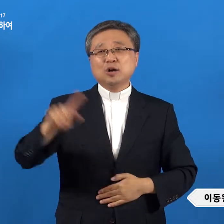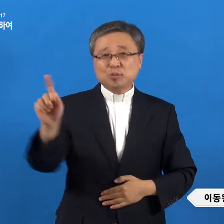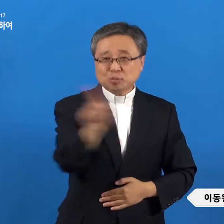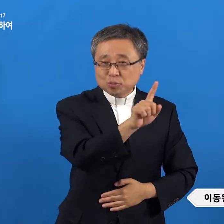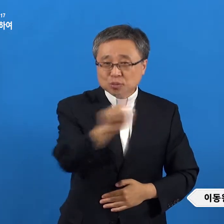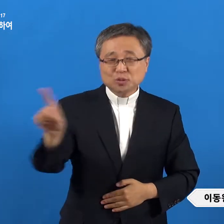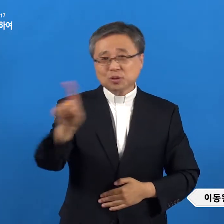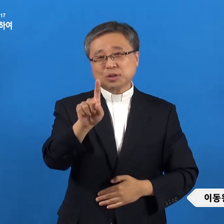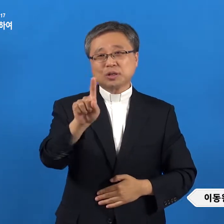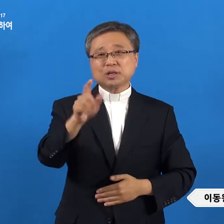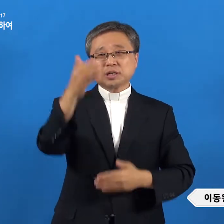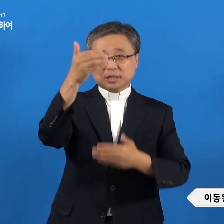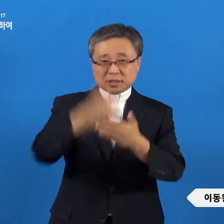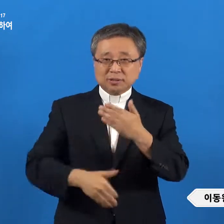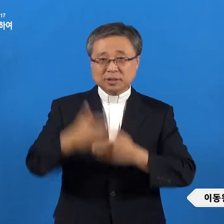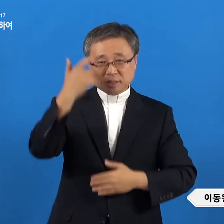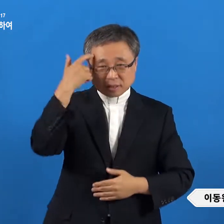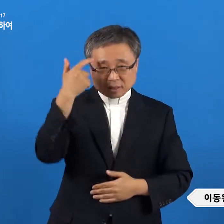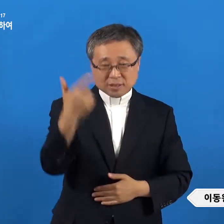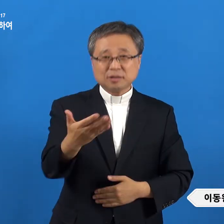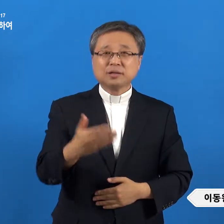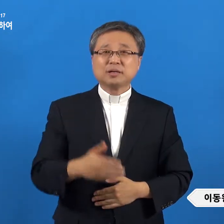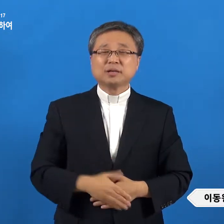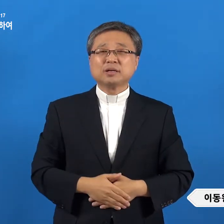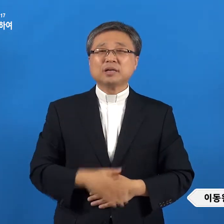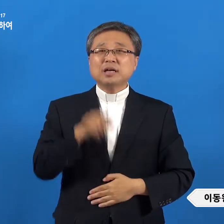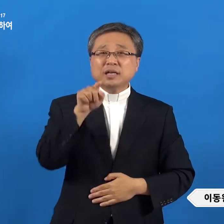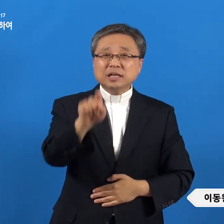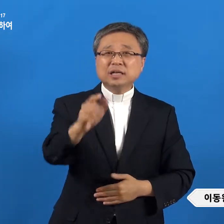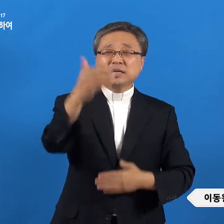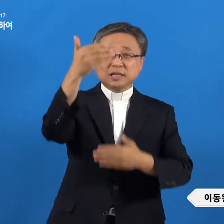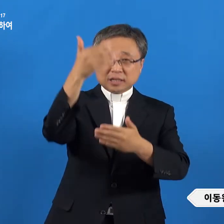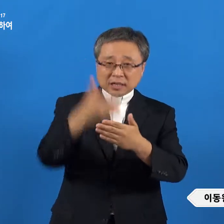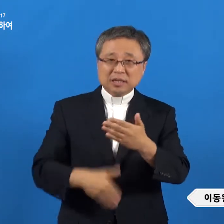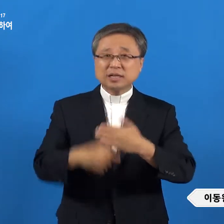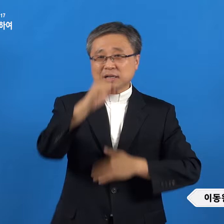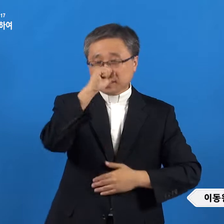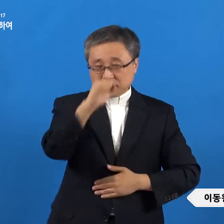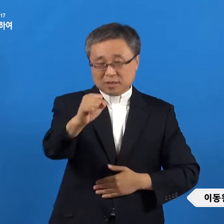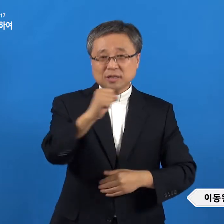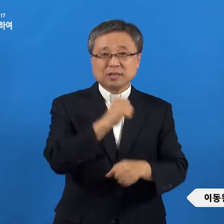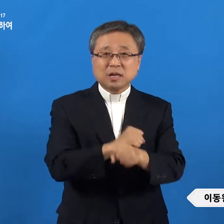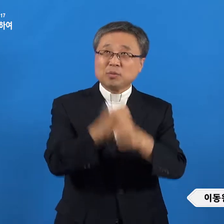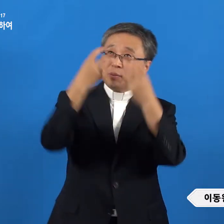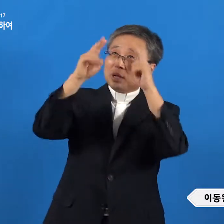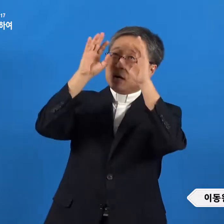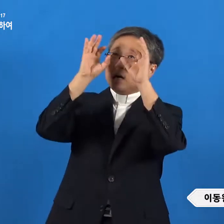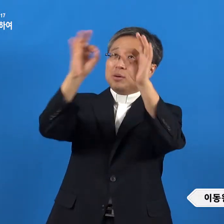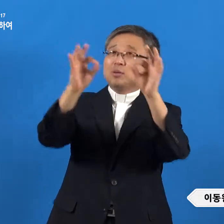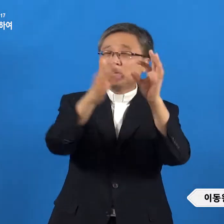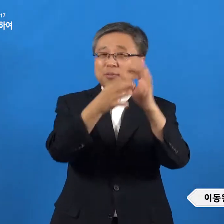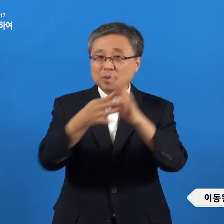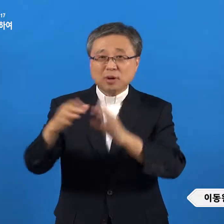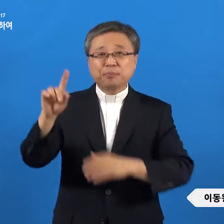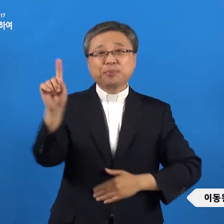무엇을 남기시겠습니까? 그 남길 선함을 바라보며 어떻게